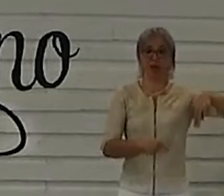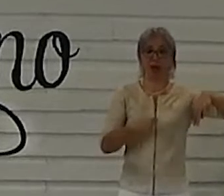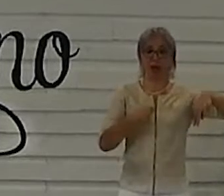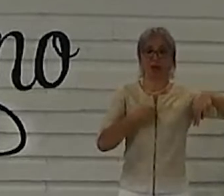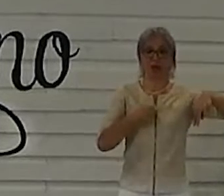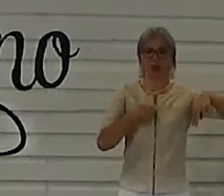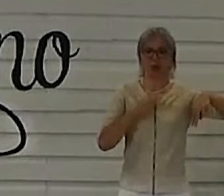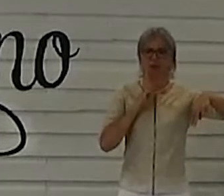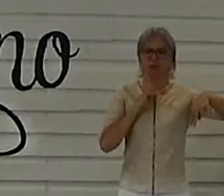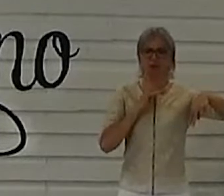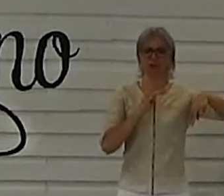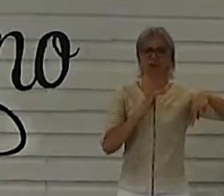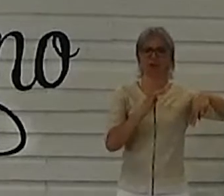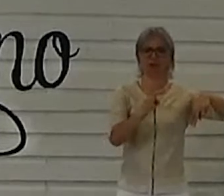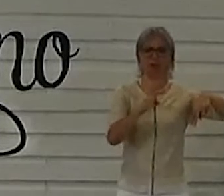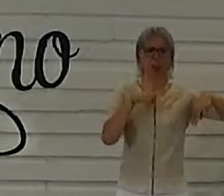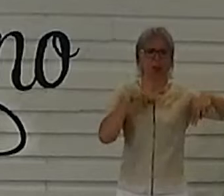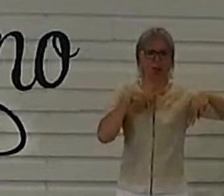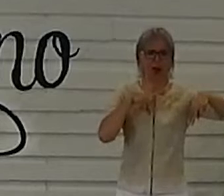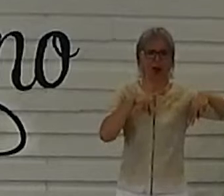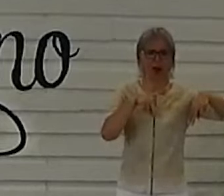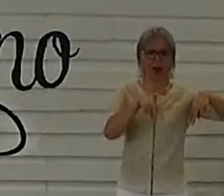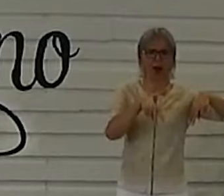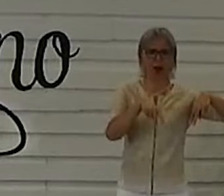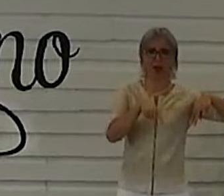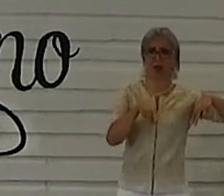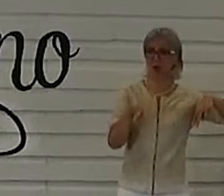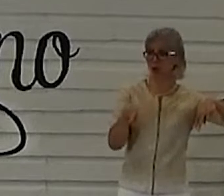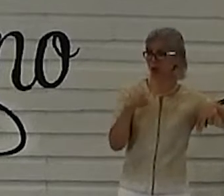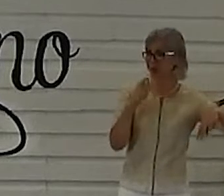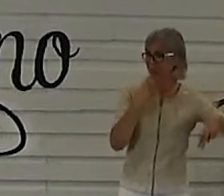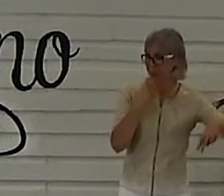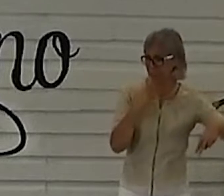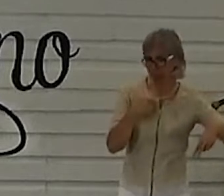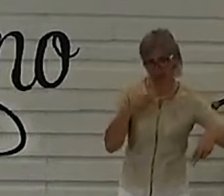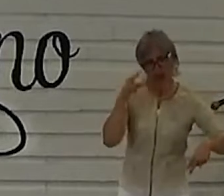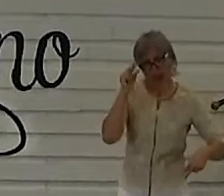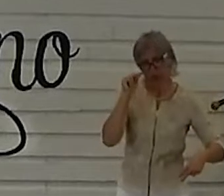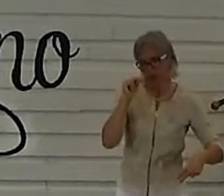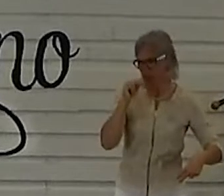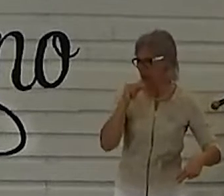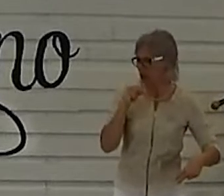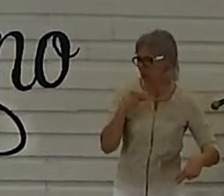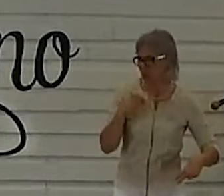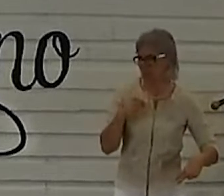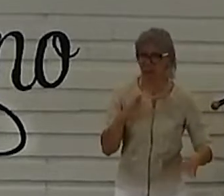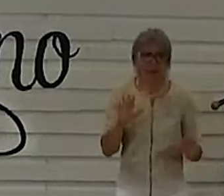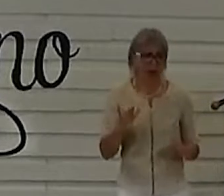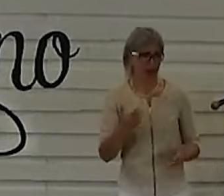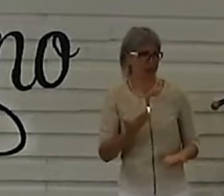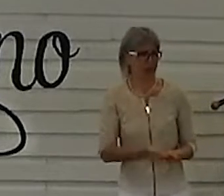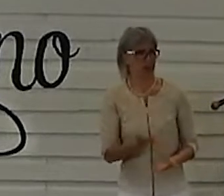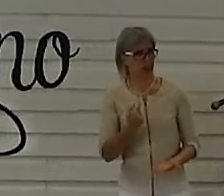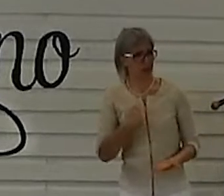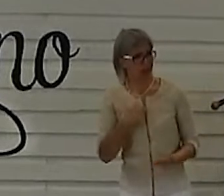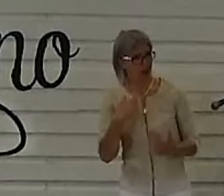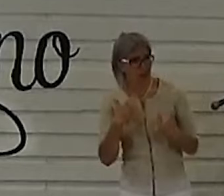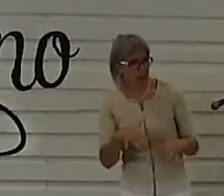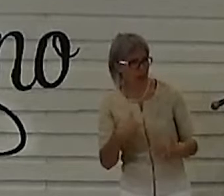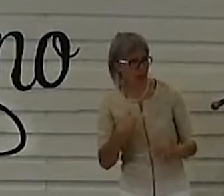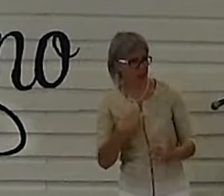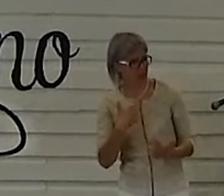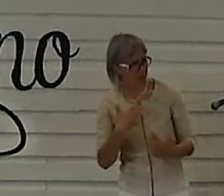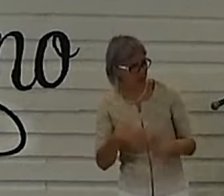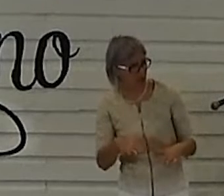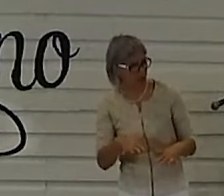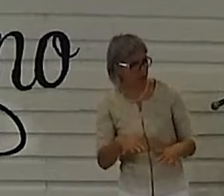E sentirti dire: no, tu non sei degno, non ti conosco, non ti ho mai conosciuto, ma Signore, io, ma abbiamo fatto questo, non ti